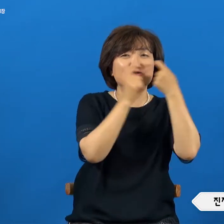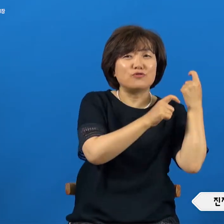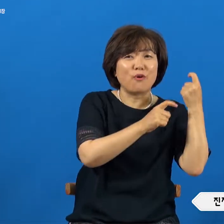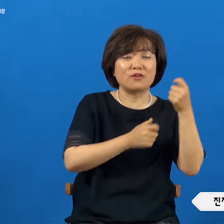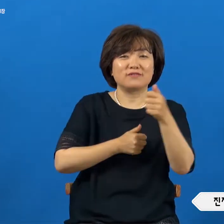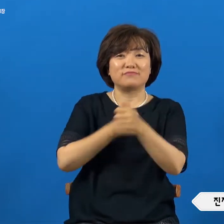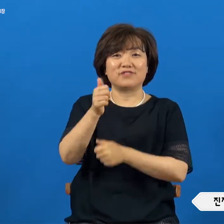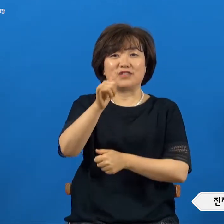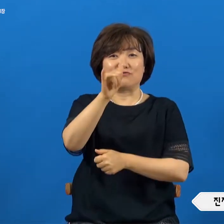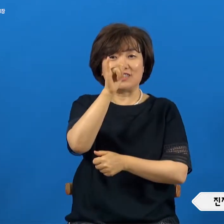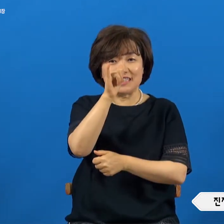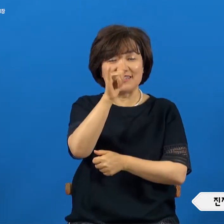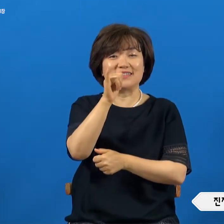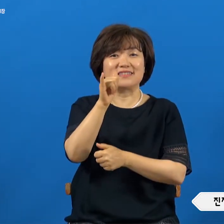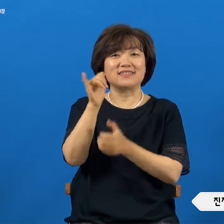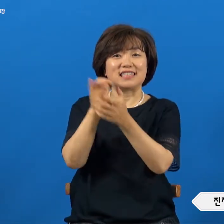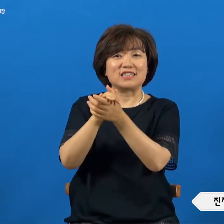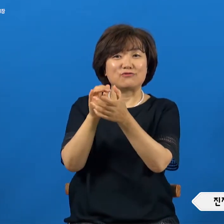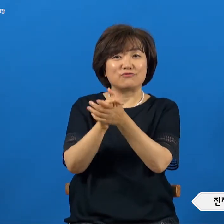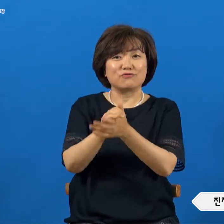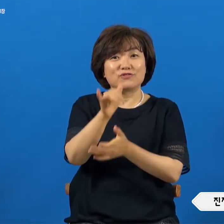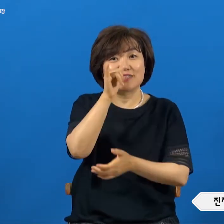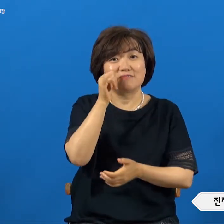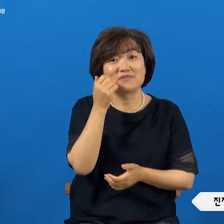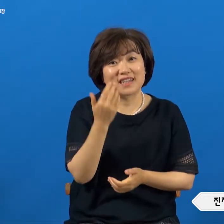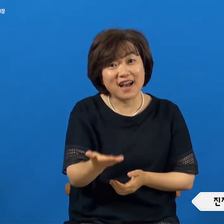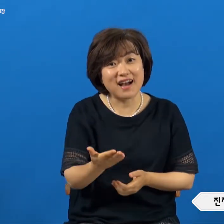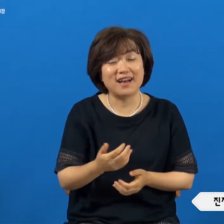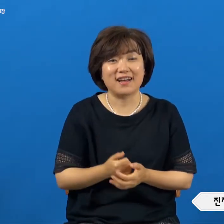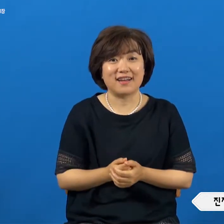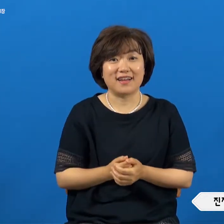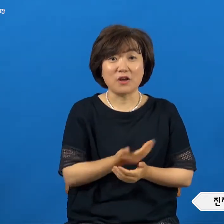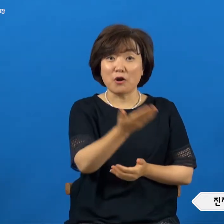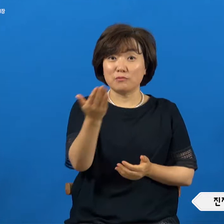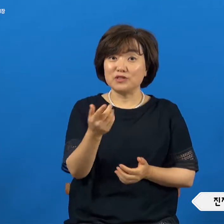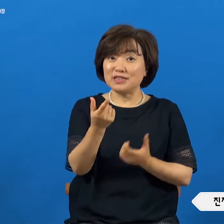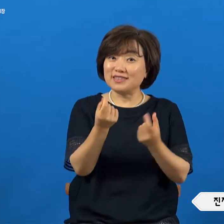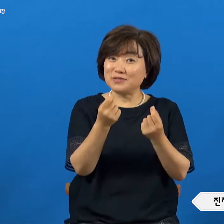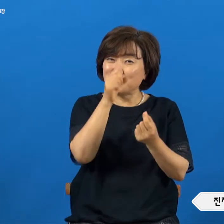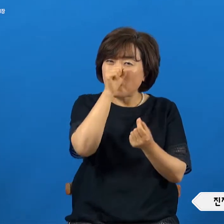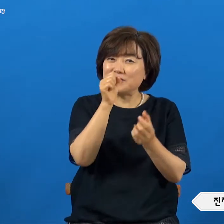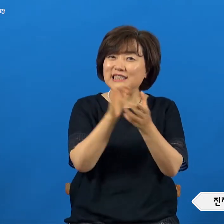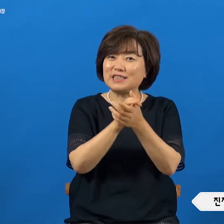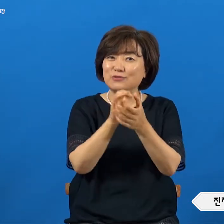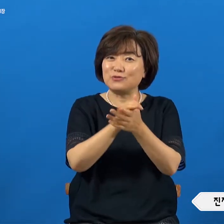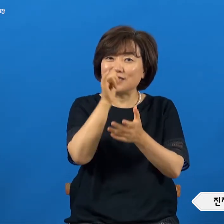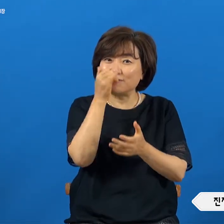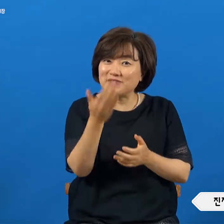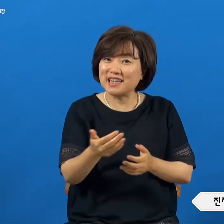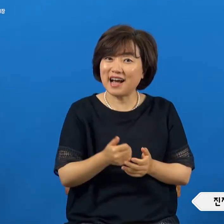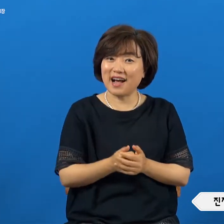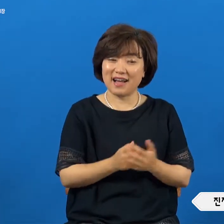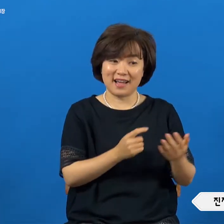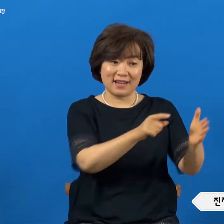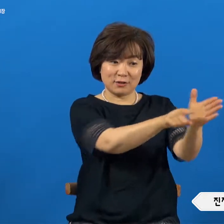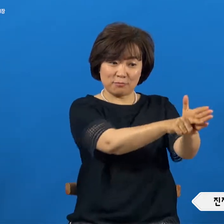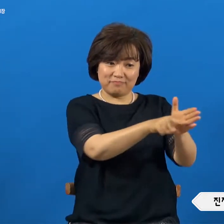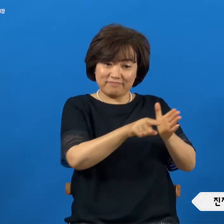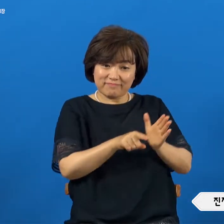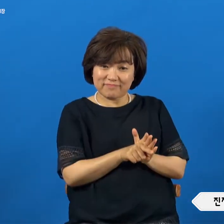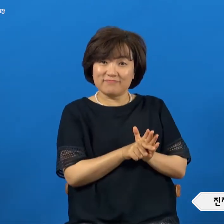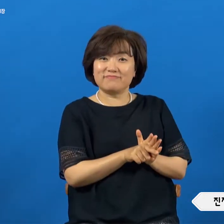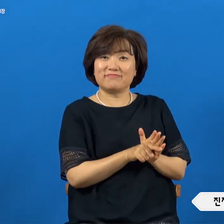가졌는가? 오늘 우리에게 이런 사람들이 있습니까? 이런 믿음의 공동체가 있습니까? 이런